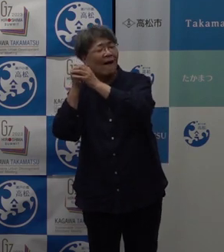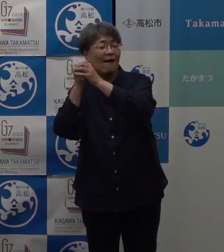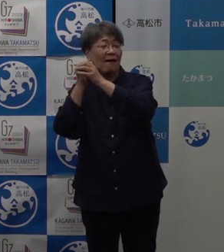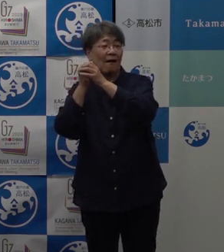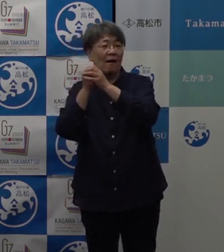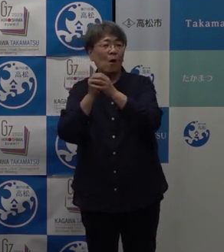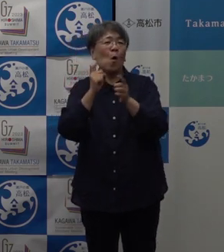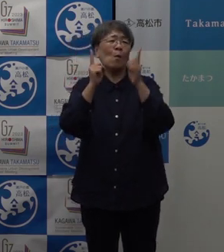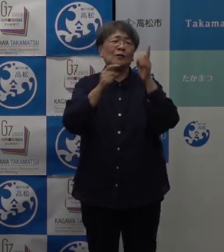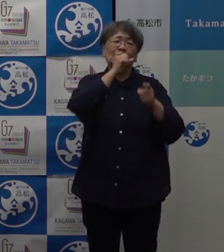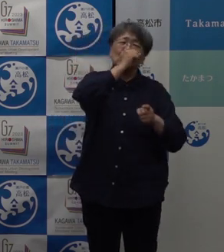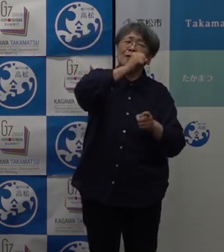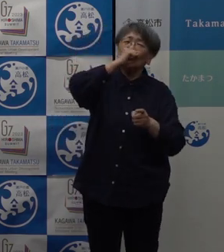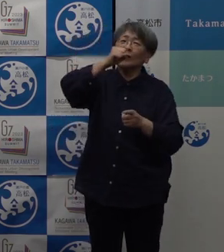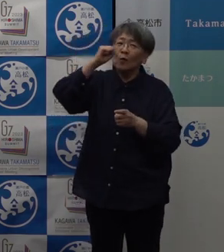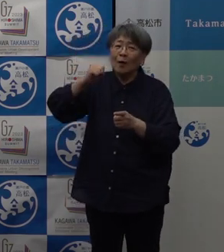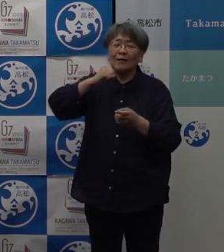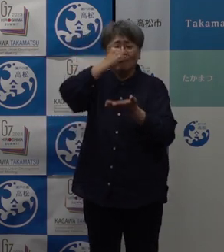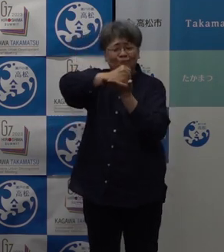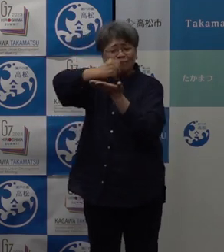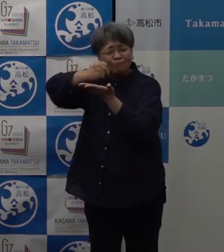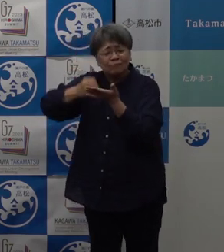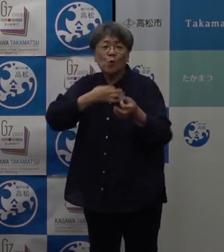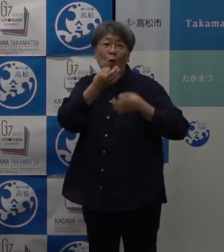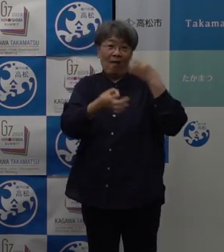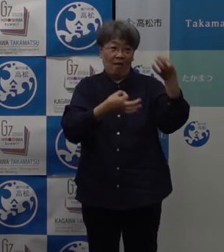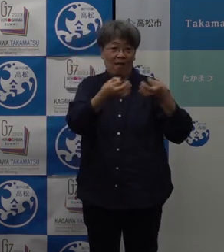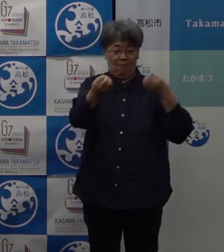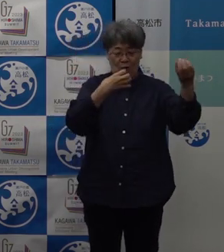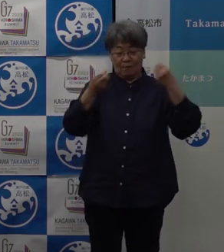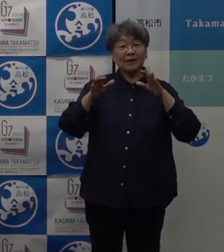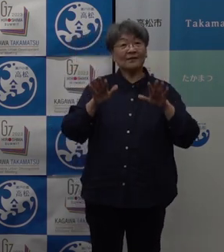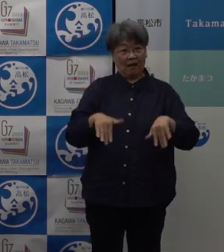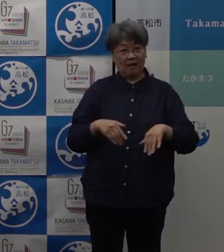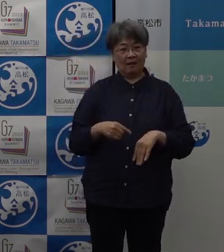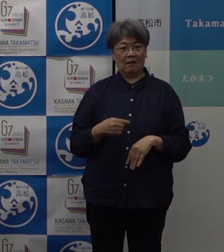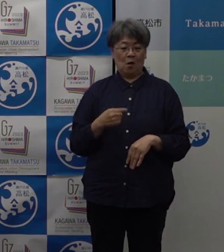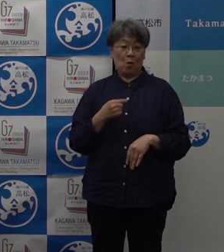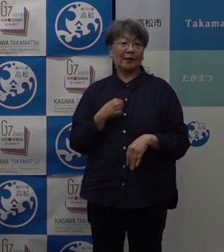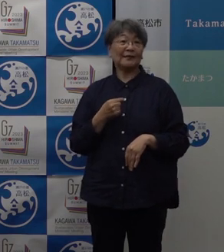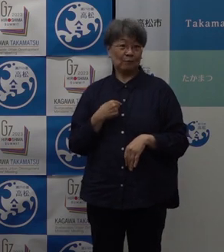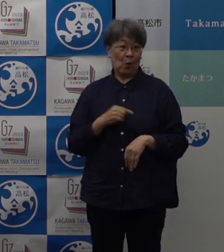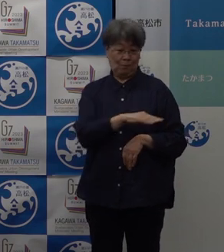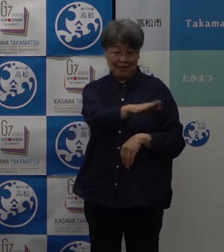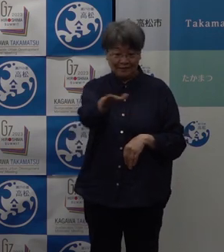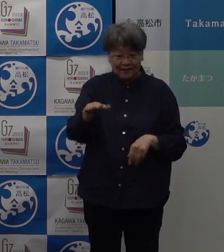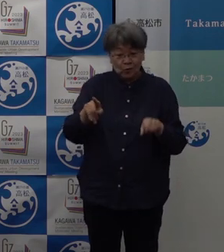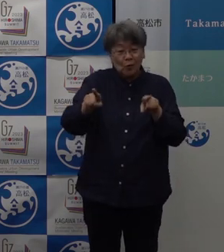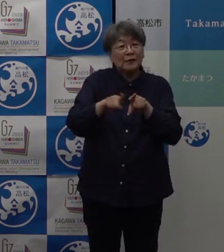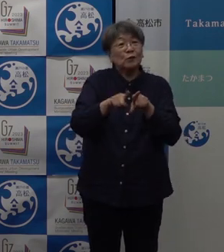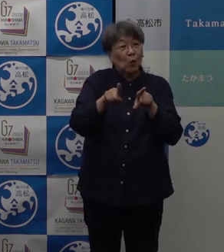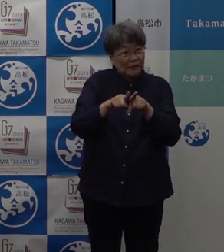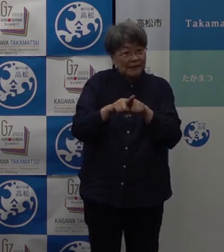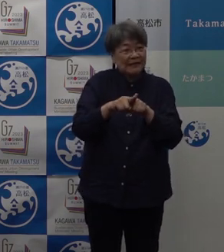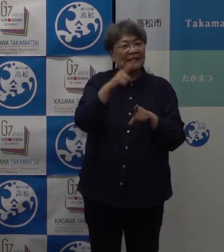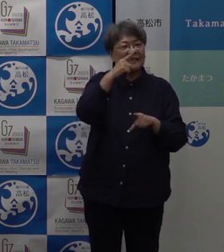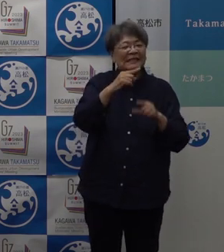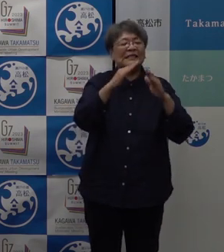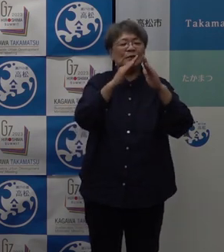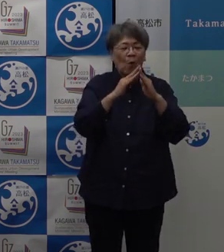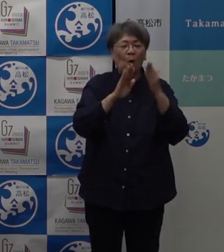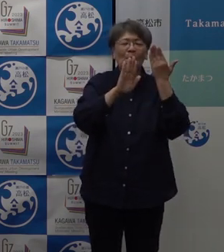くの声をいただいたところでございます。私も皆さんと一緒に青鳥いちご舞田の和踊りを踊りましたけれども